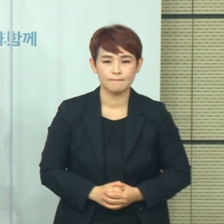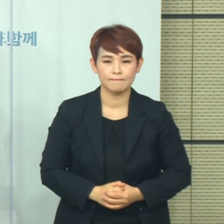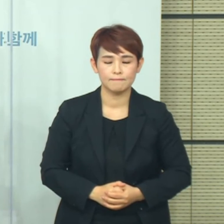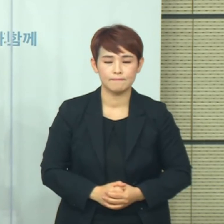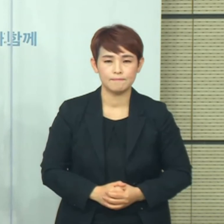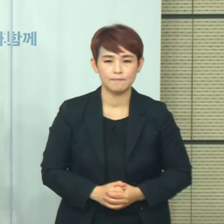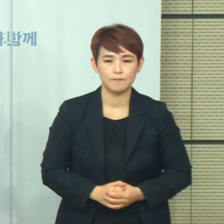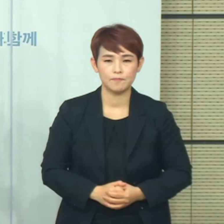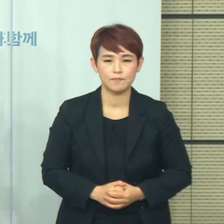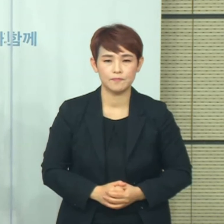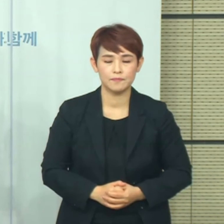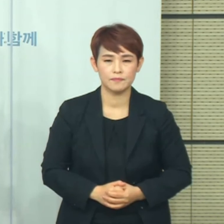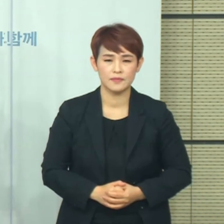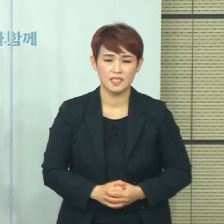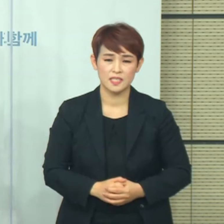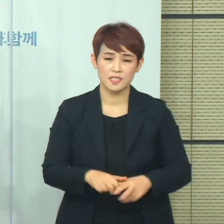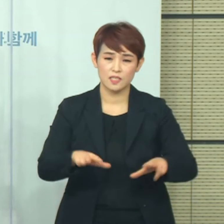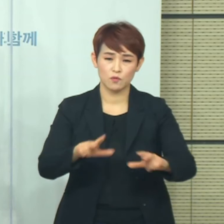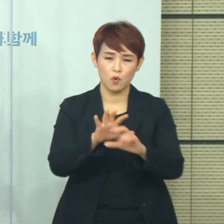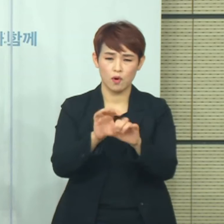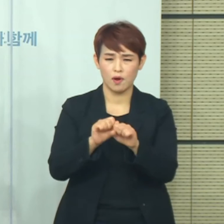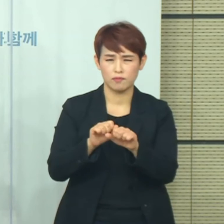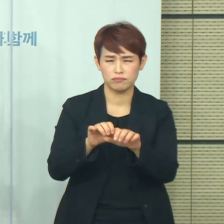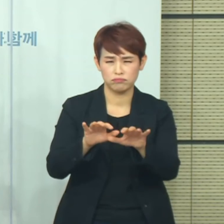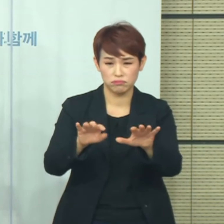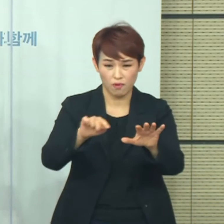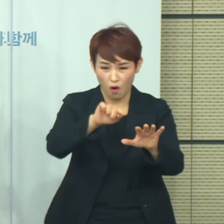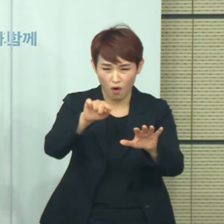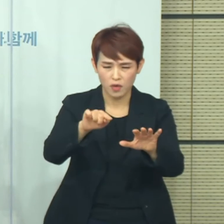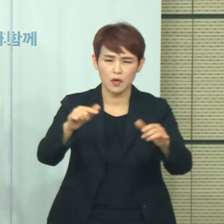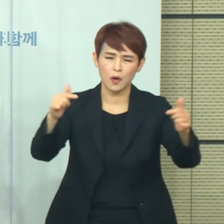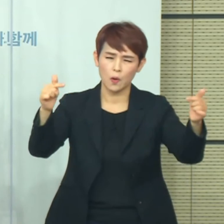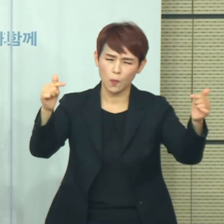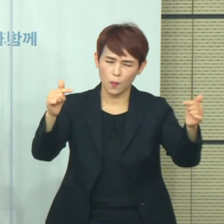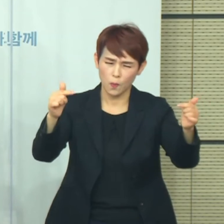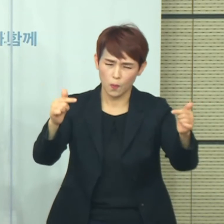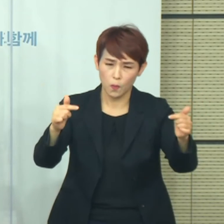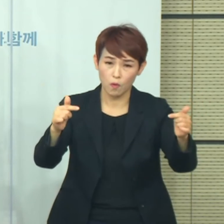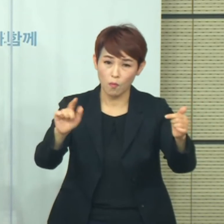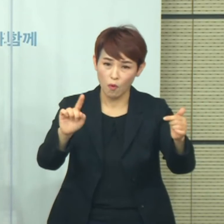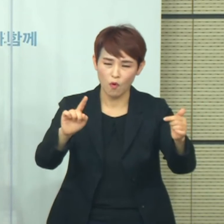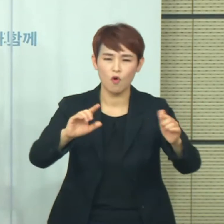지금 현재 진행 중인 3차 유행의 진정 국면은